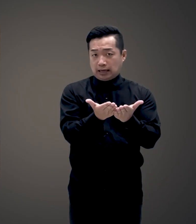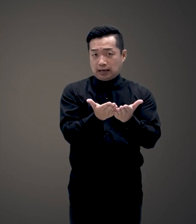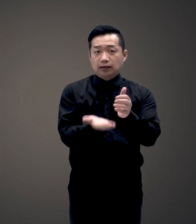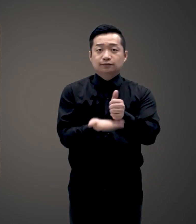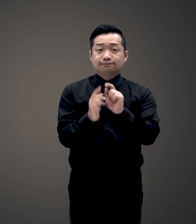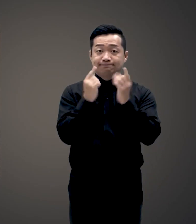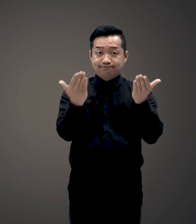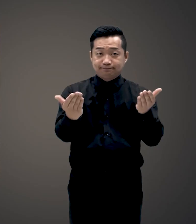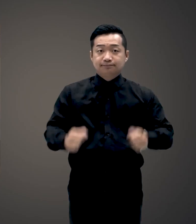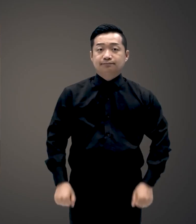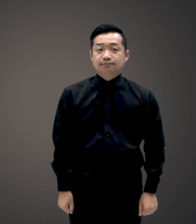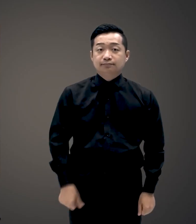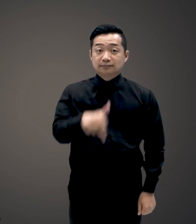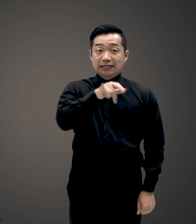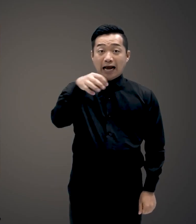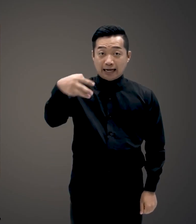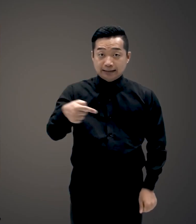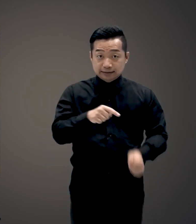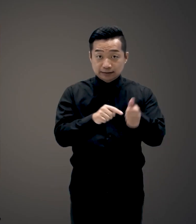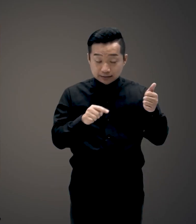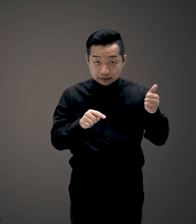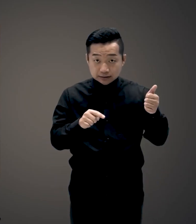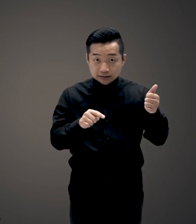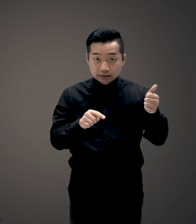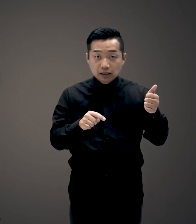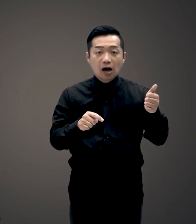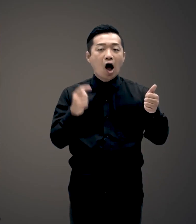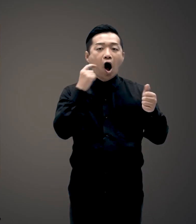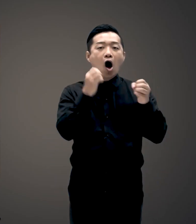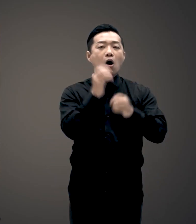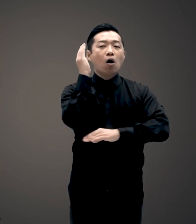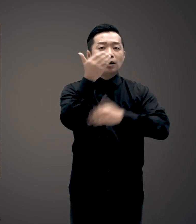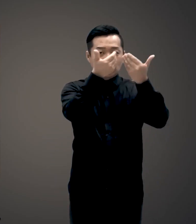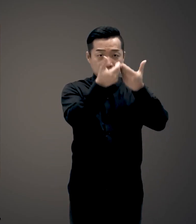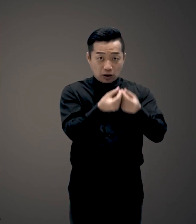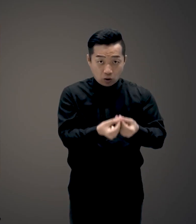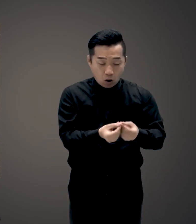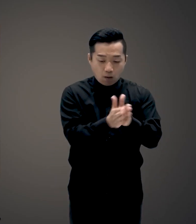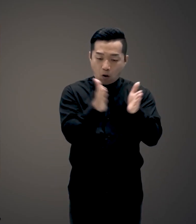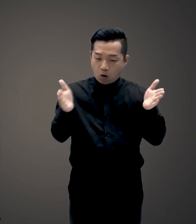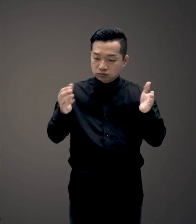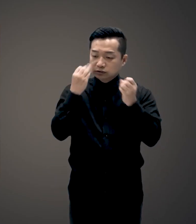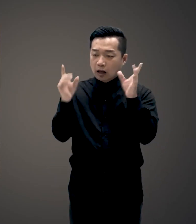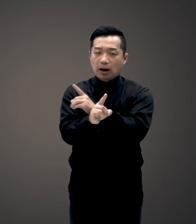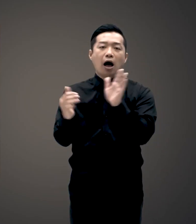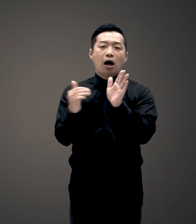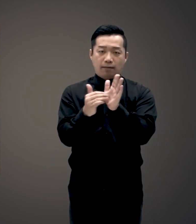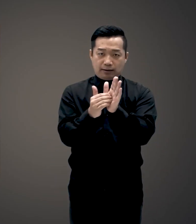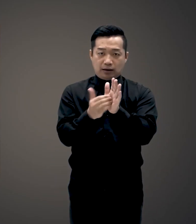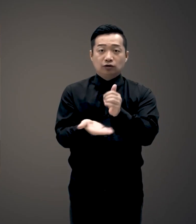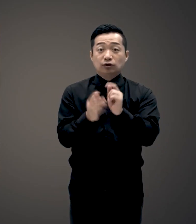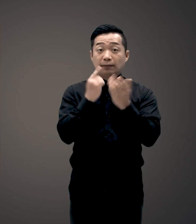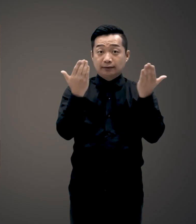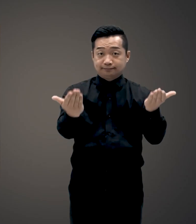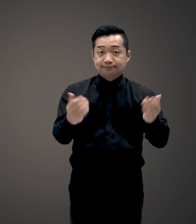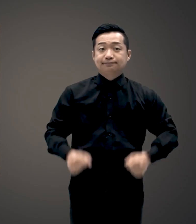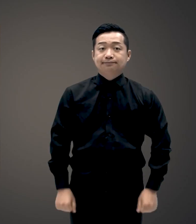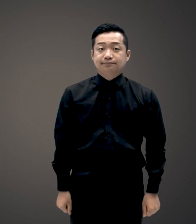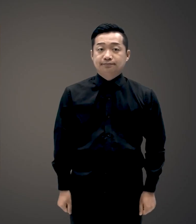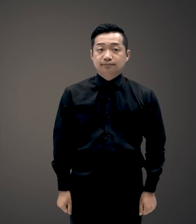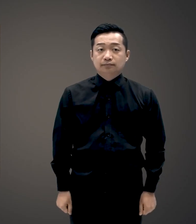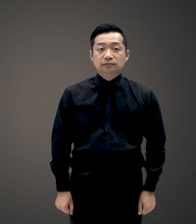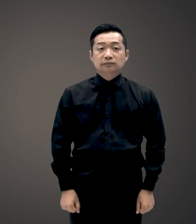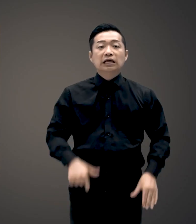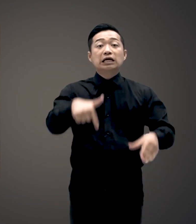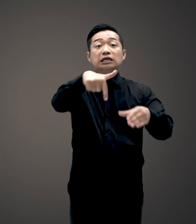작품이다. 언론사 가디언. 카레르는 논픽션 작업이 허용하는 범주의 혁신을 이뤘다. 언론사 뉴욕타임스